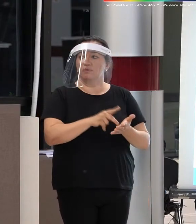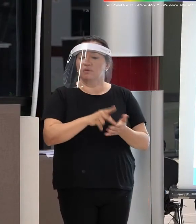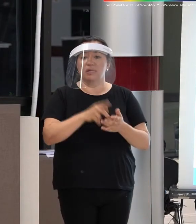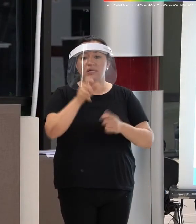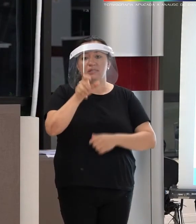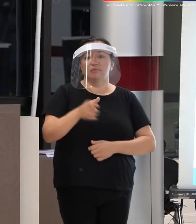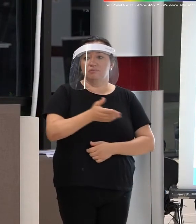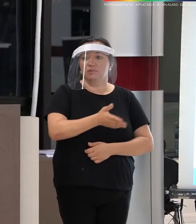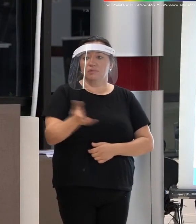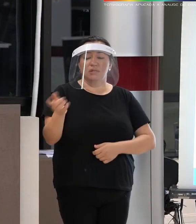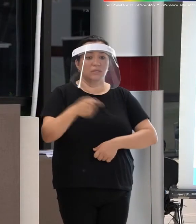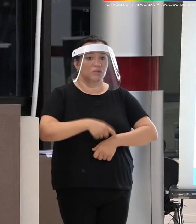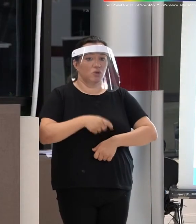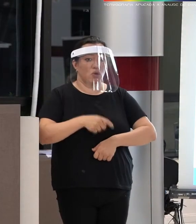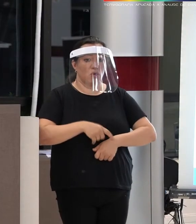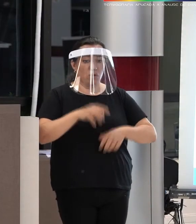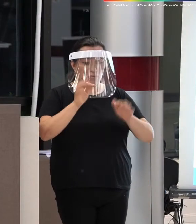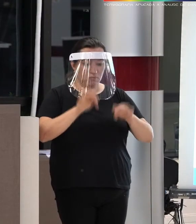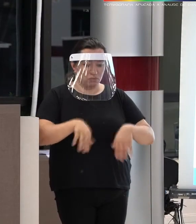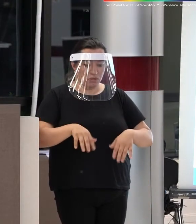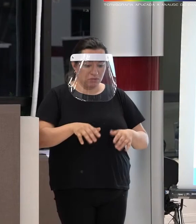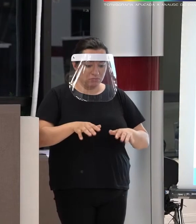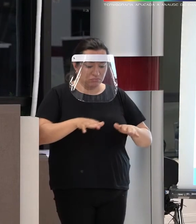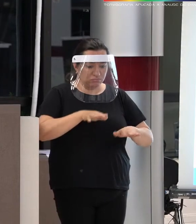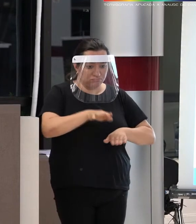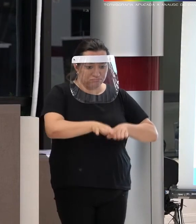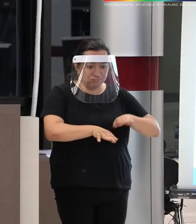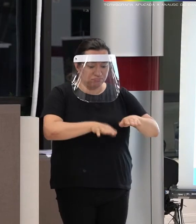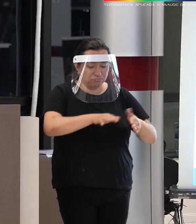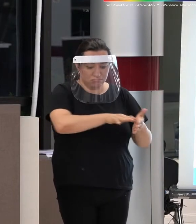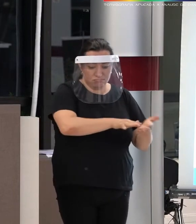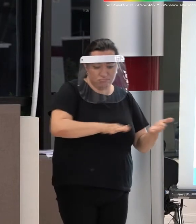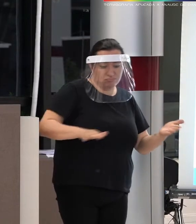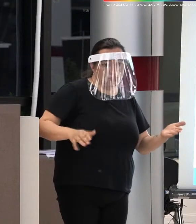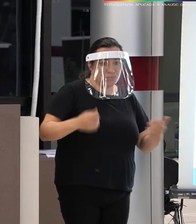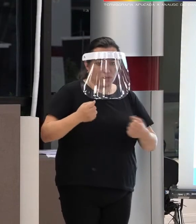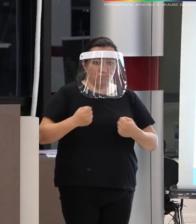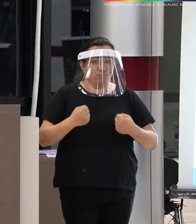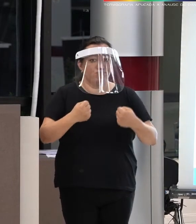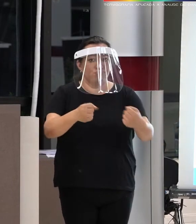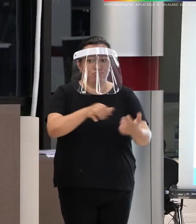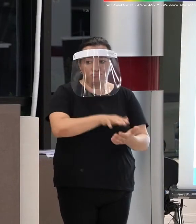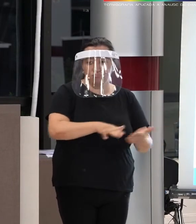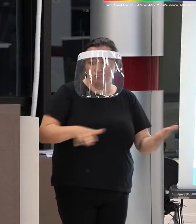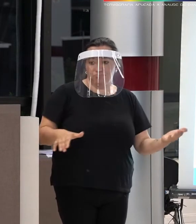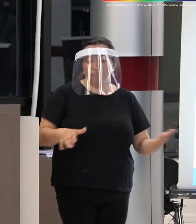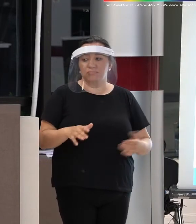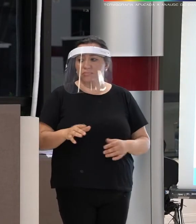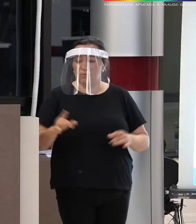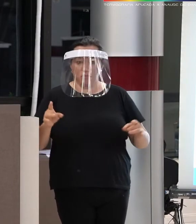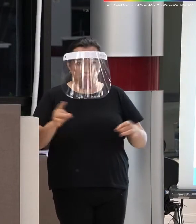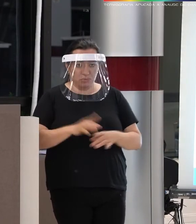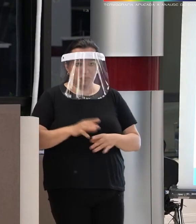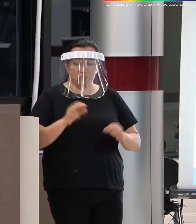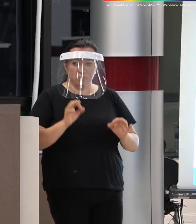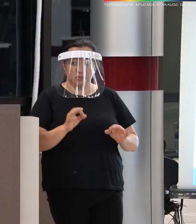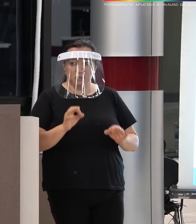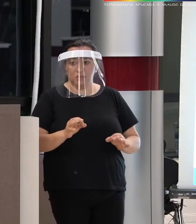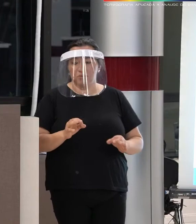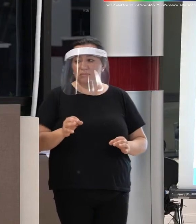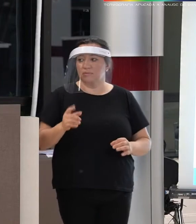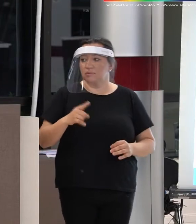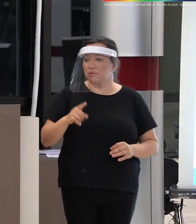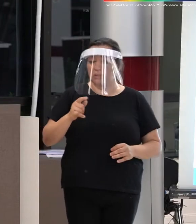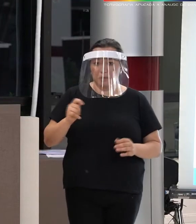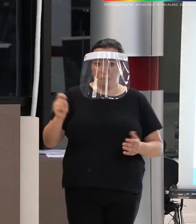você, na hora que o cara acabar de asfaltar a estrada, você está soltando a estrada? Tá. Espera aí, antes de te pagar